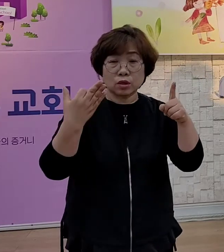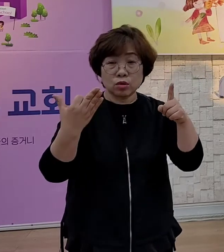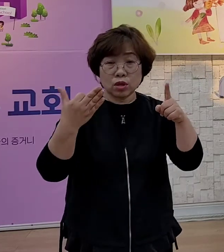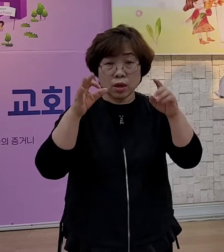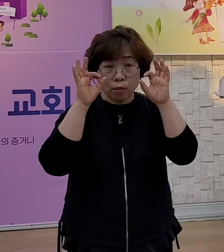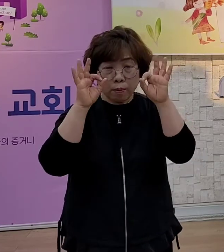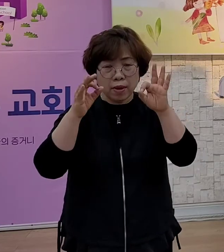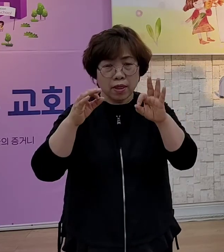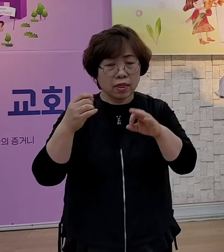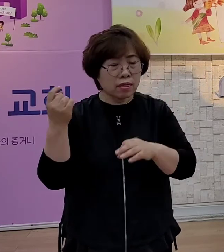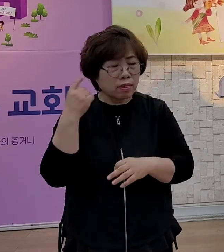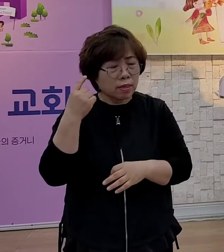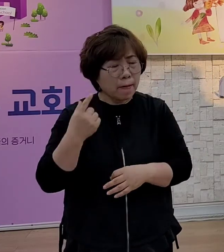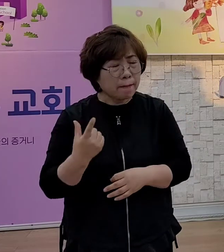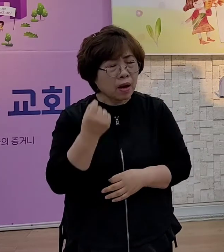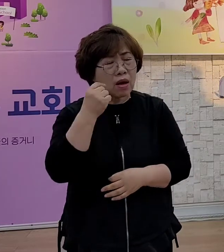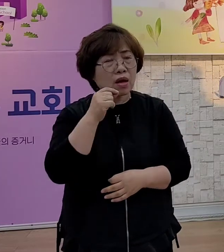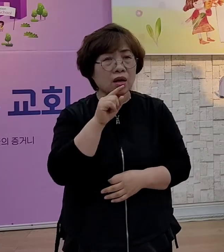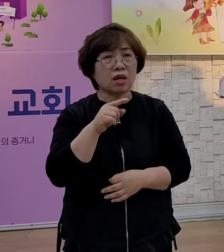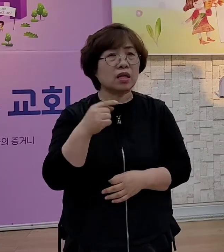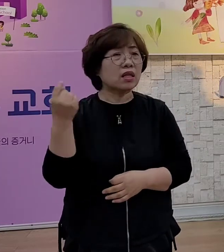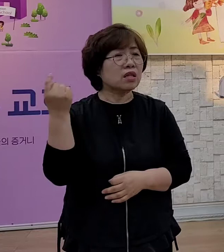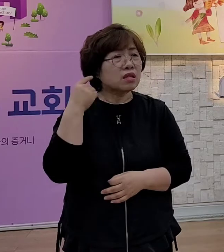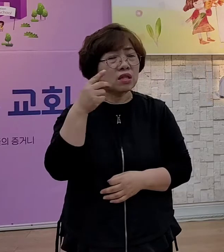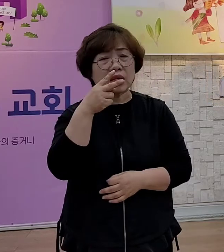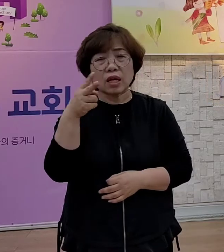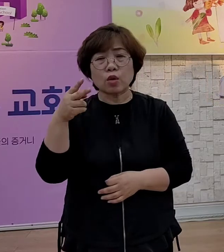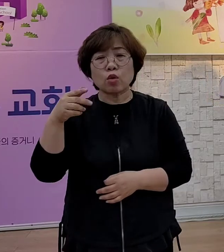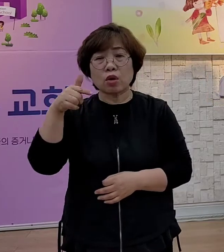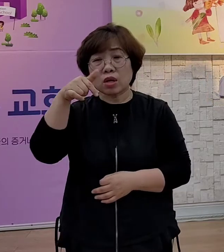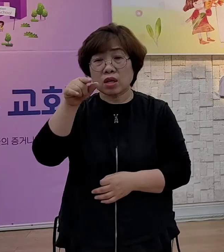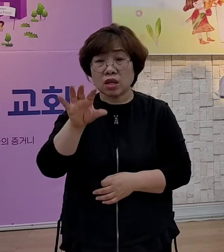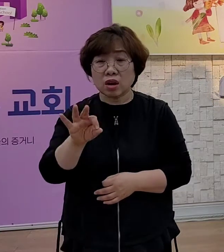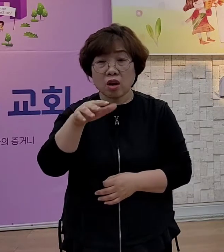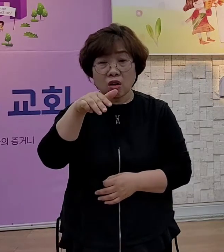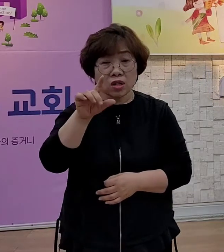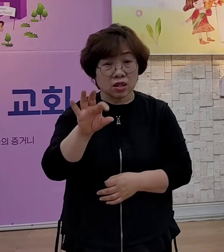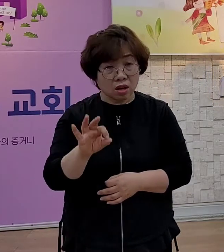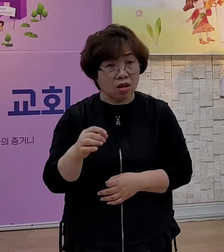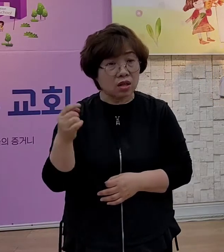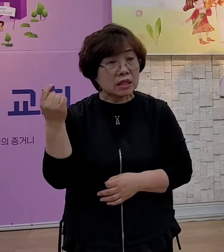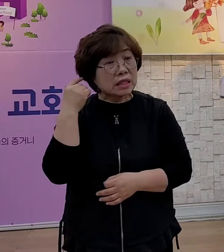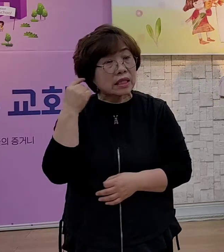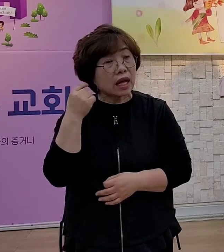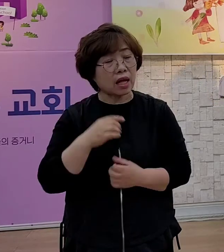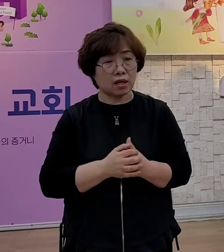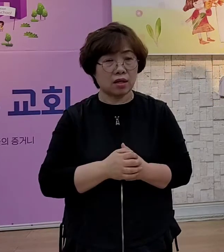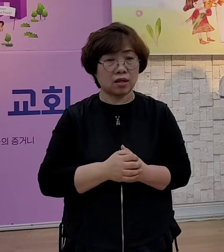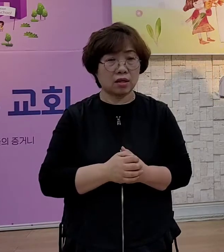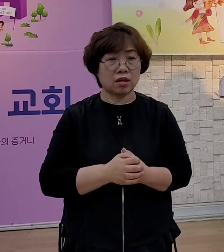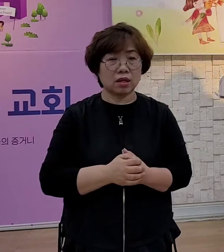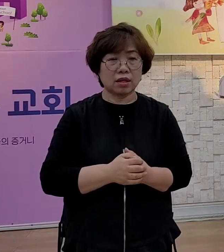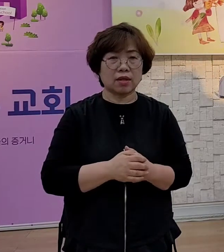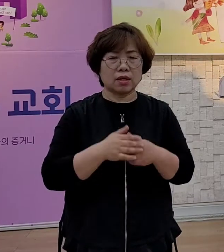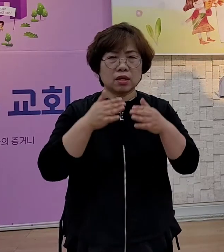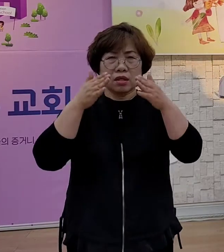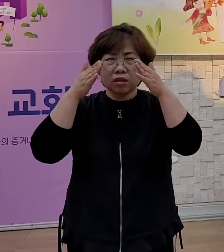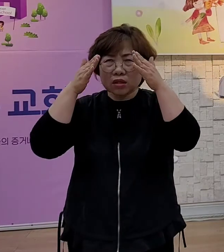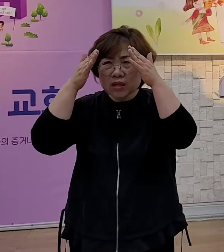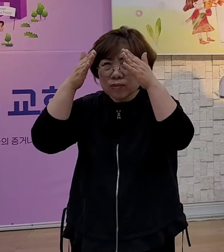이게 듣는 게 경청입니다. 이거 모르시는 분 안 계시죠? 다른 사람의 말을 듣는 게